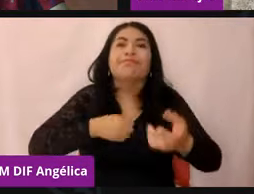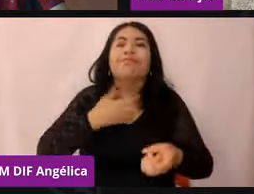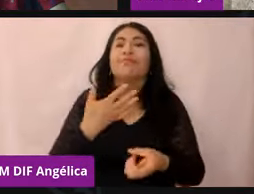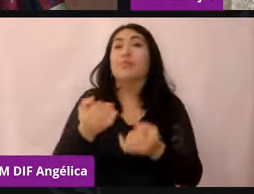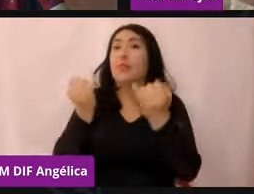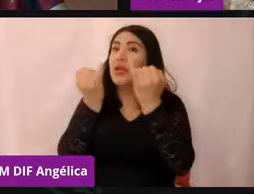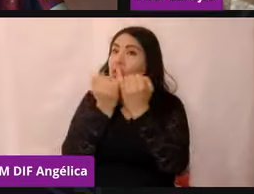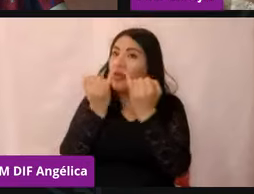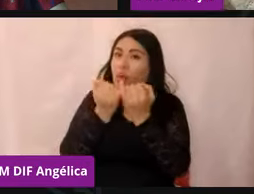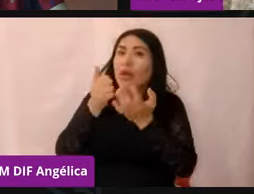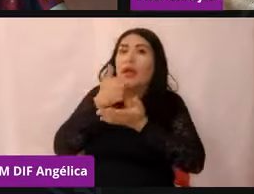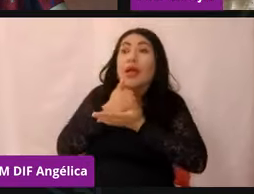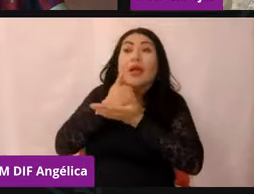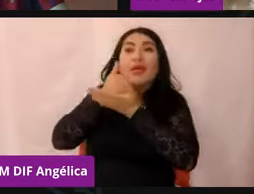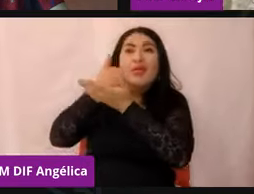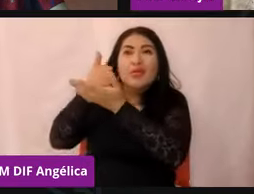a